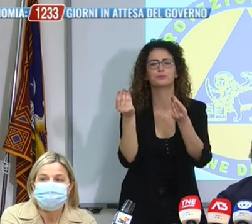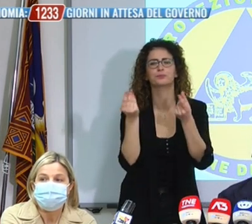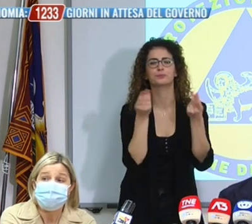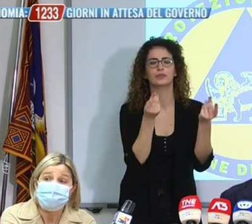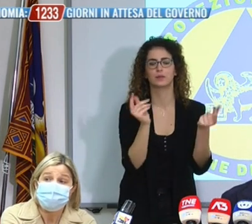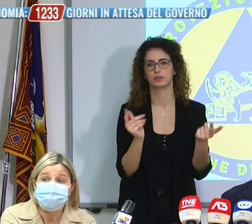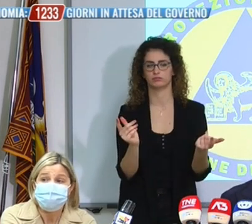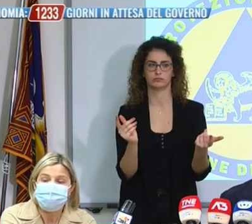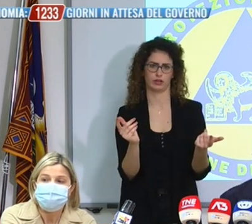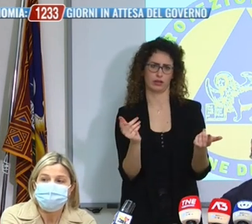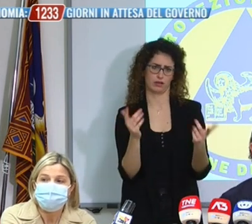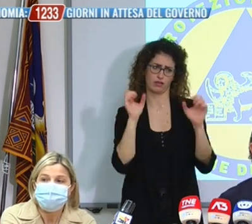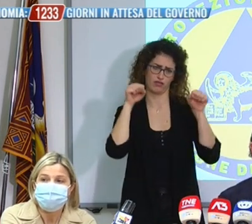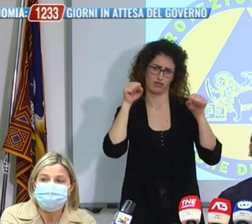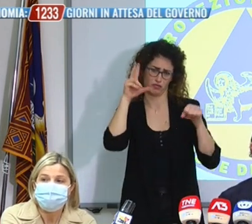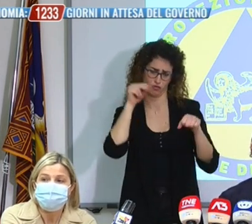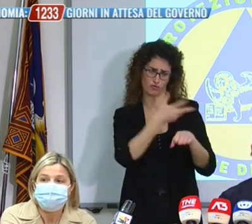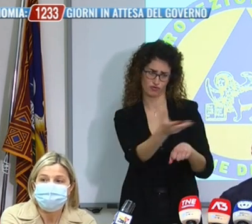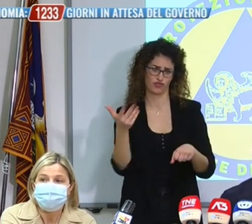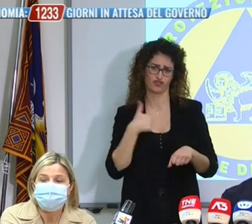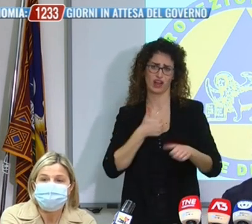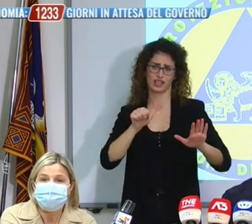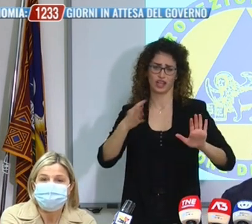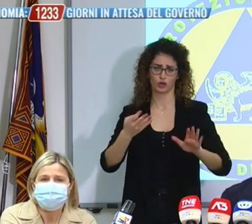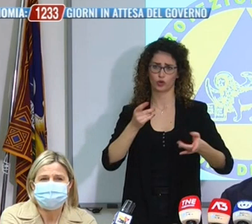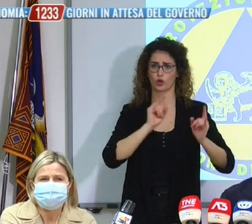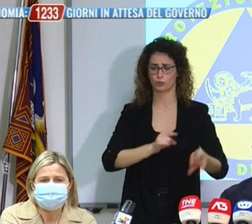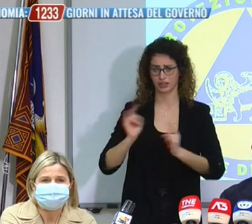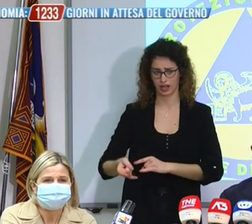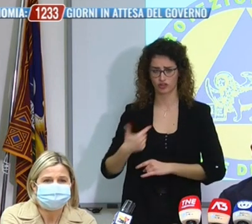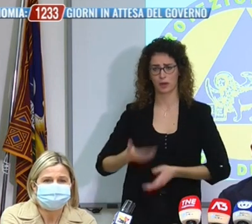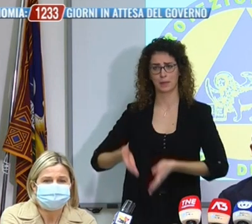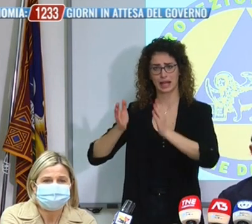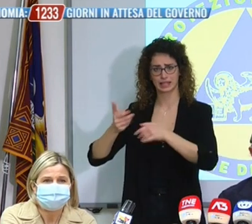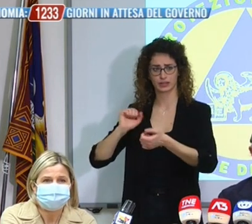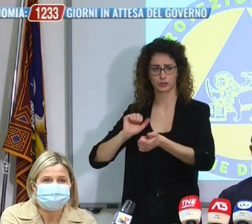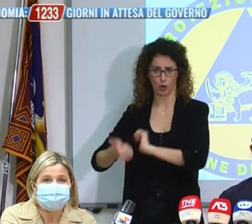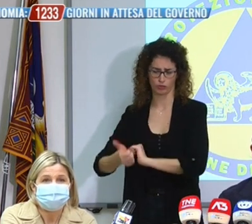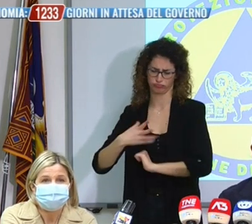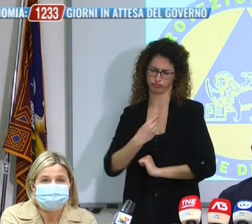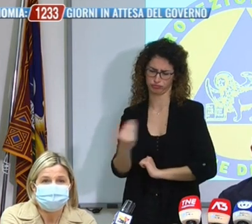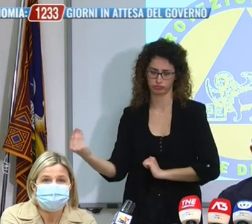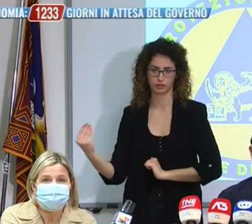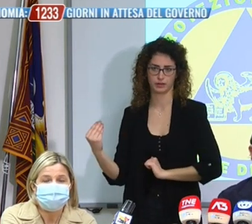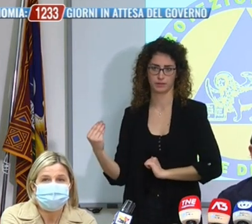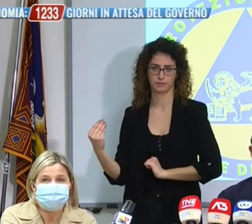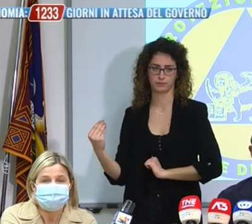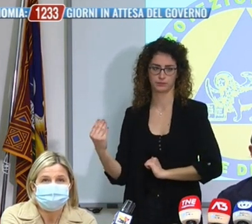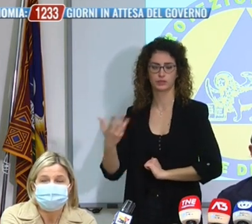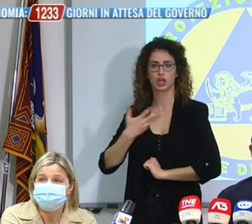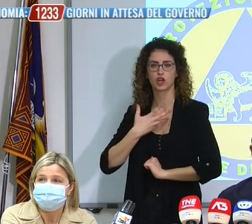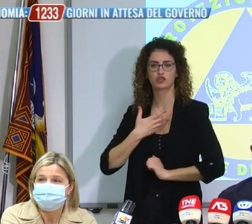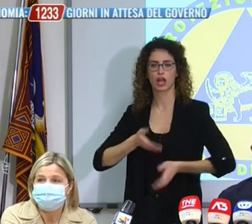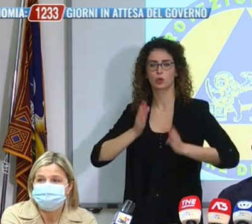guardate, lo conoscete il Veneto, abbiamo 68 ospedali, abbiamo palazzetti dello sport dove vogliamo, abbiamo